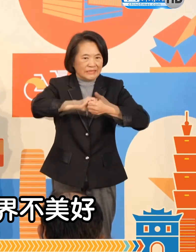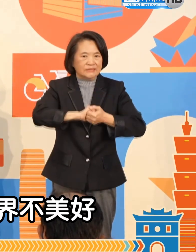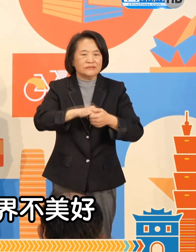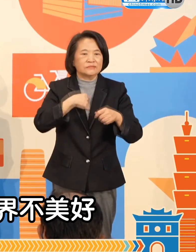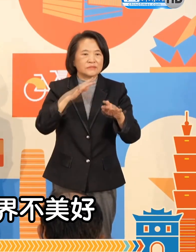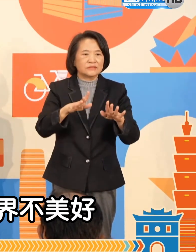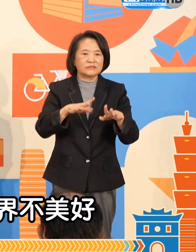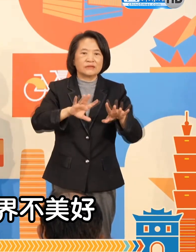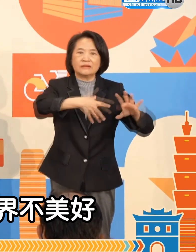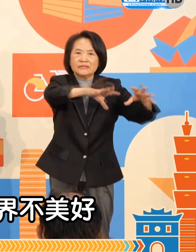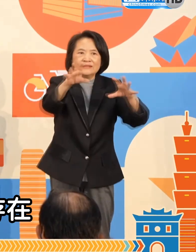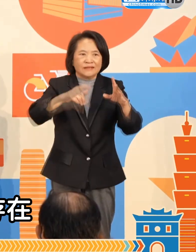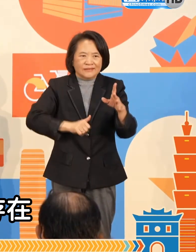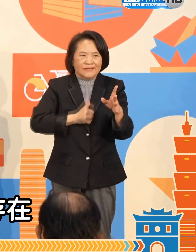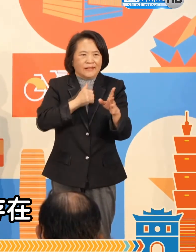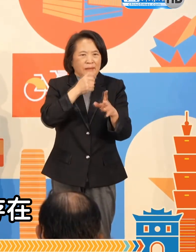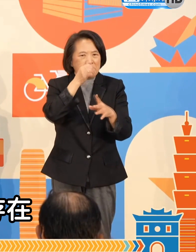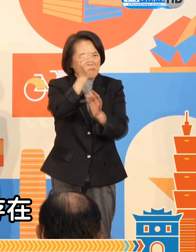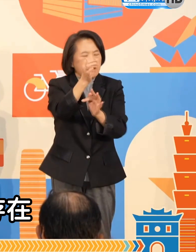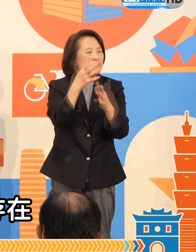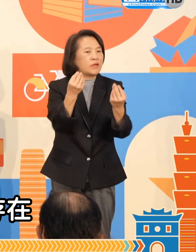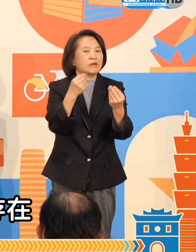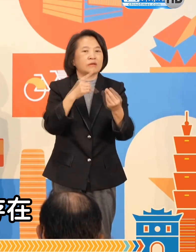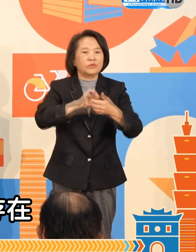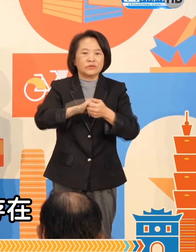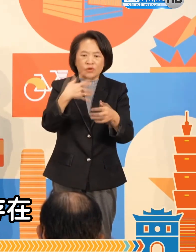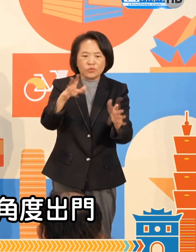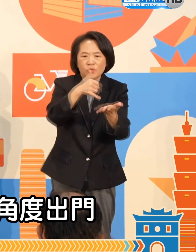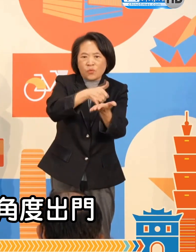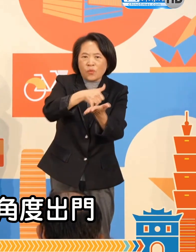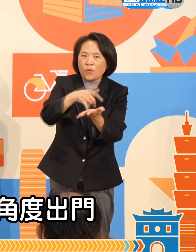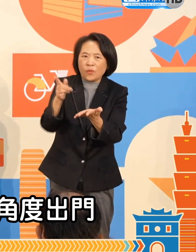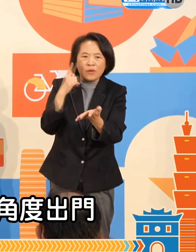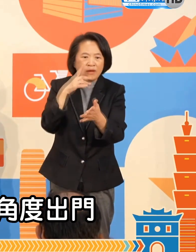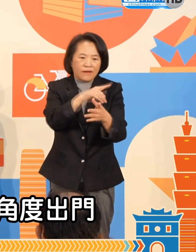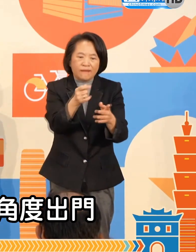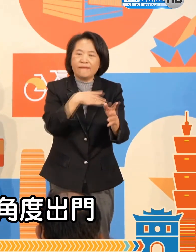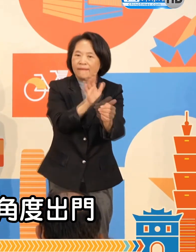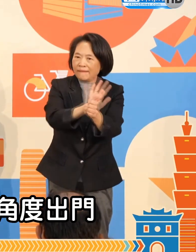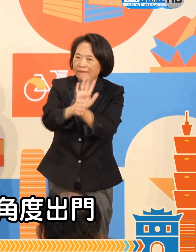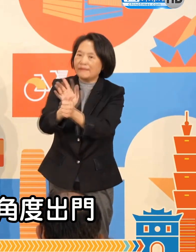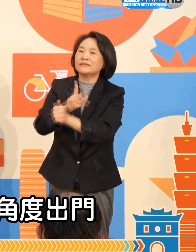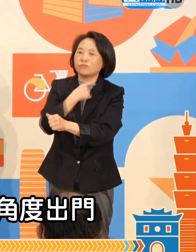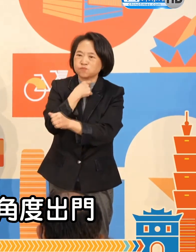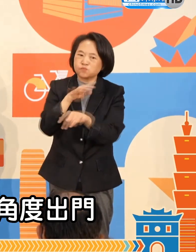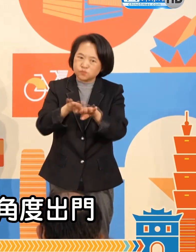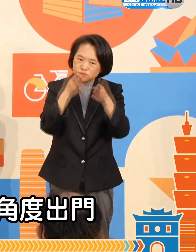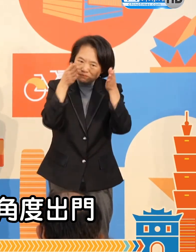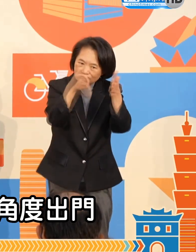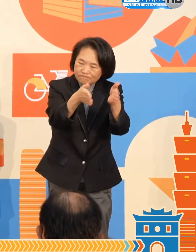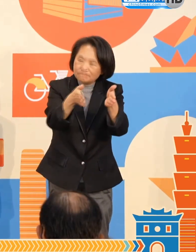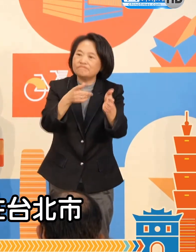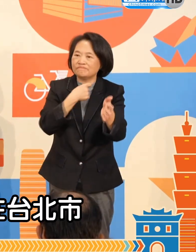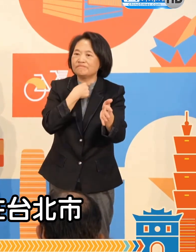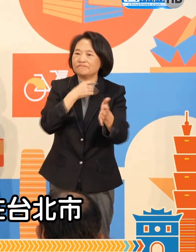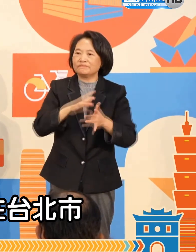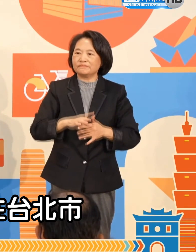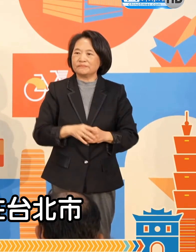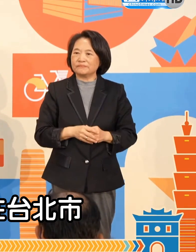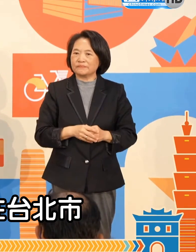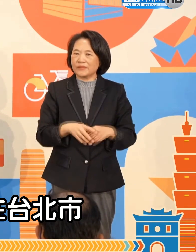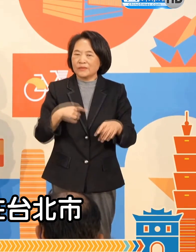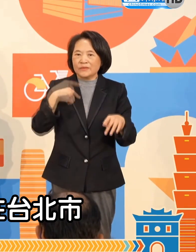认世界不美好，所以弱势存在，一点爱对弱势的角度出门。这是